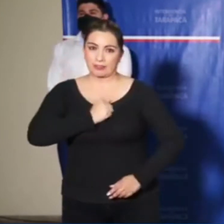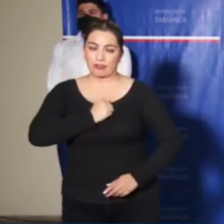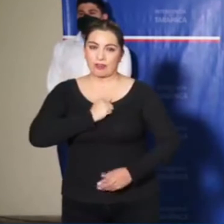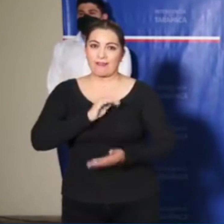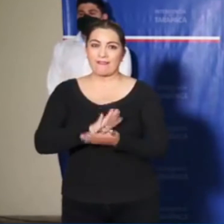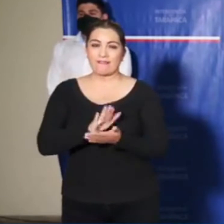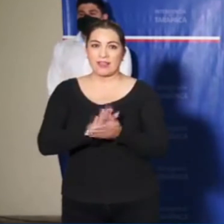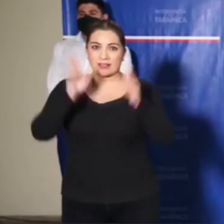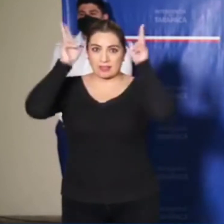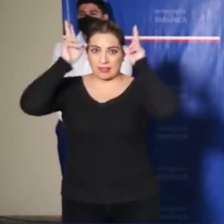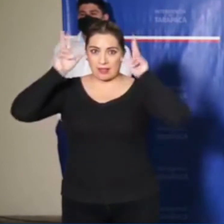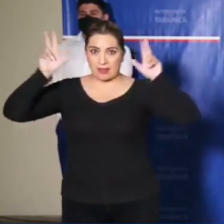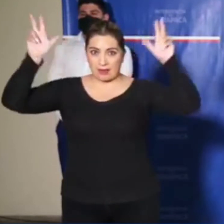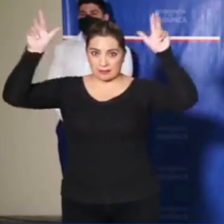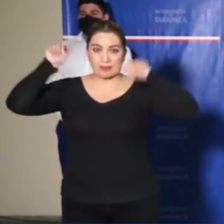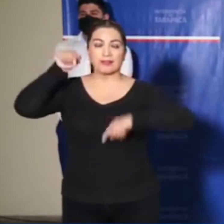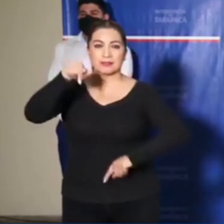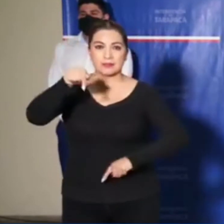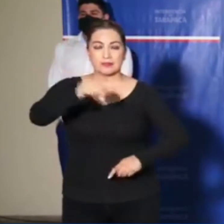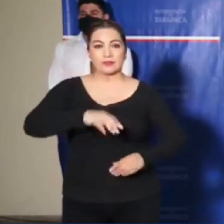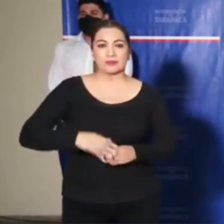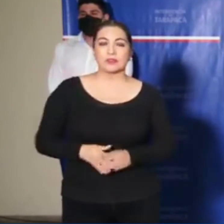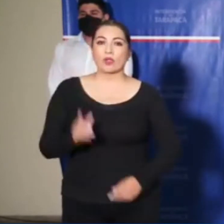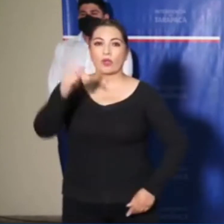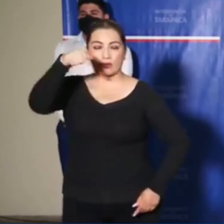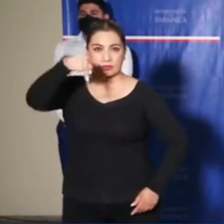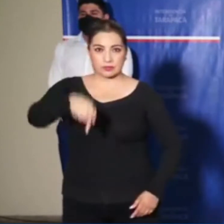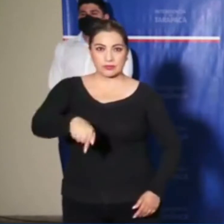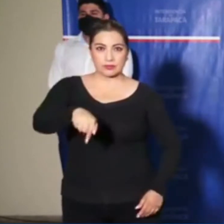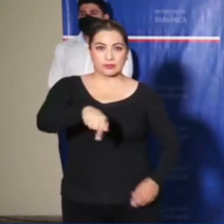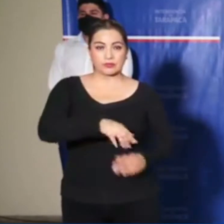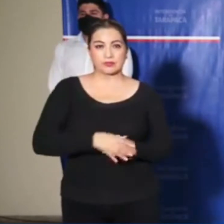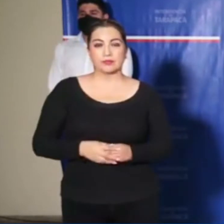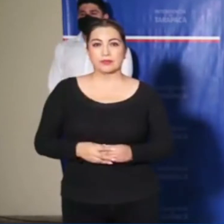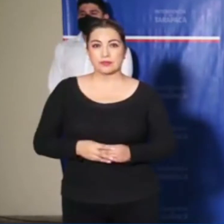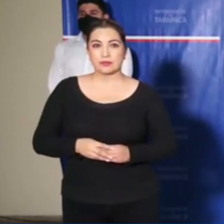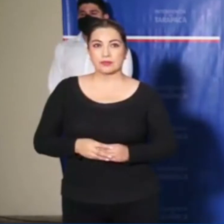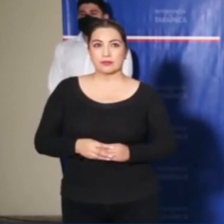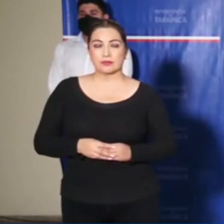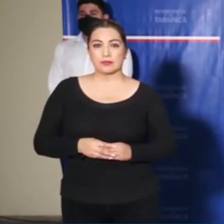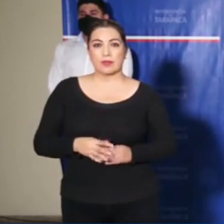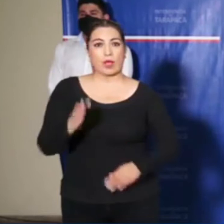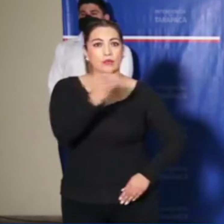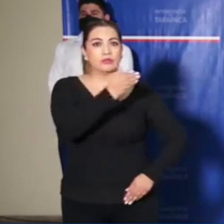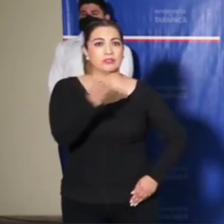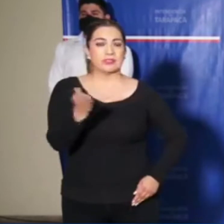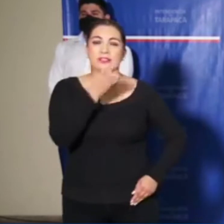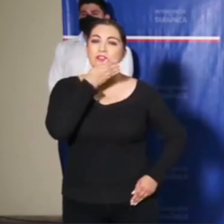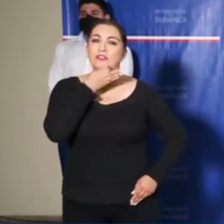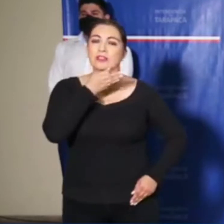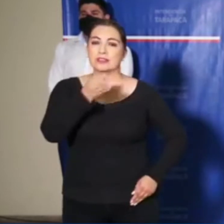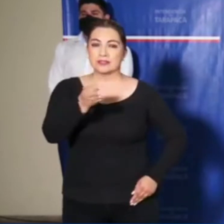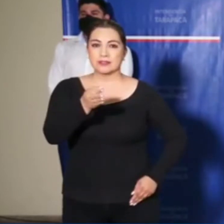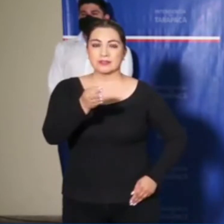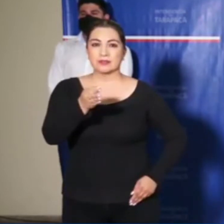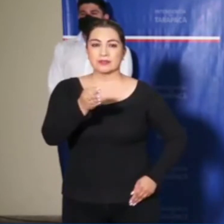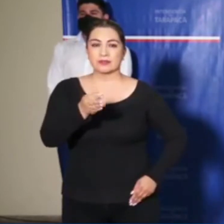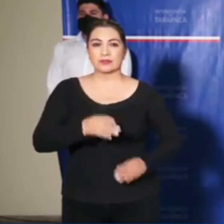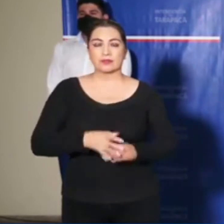de la Tirana. Y por lo tanto, hoy día quiero primero expresar el